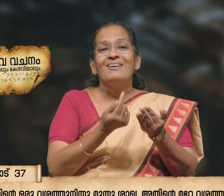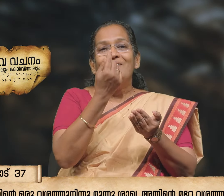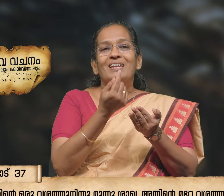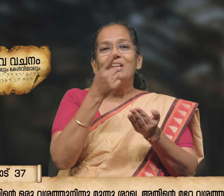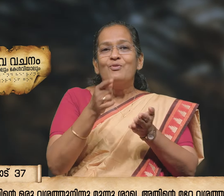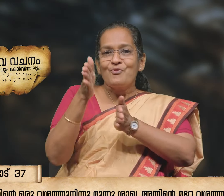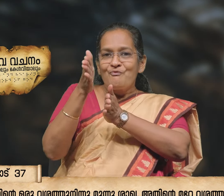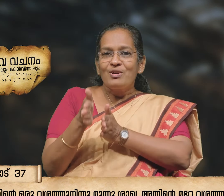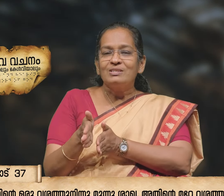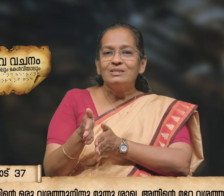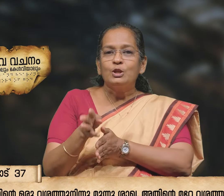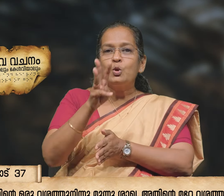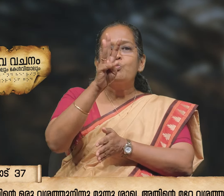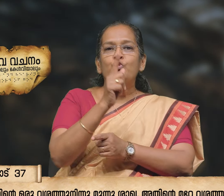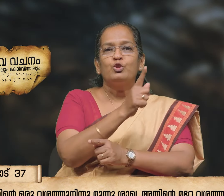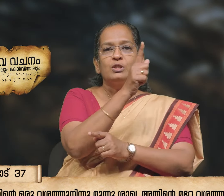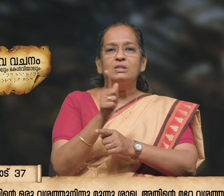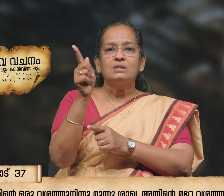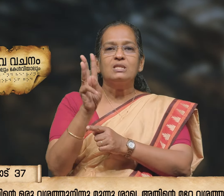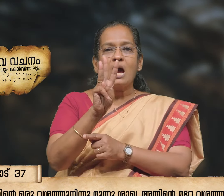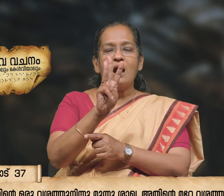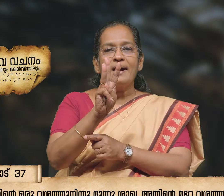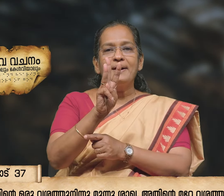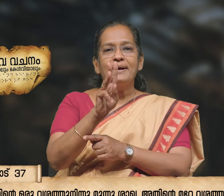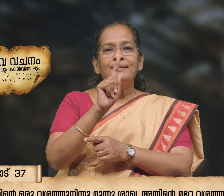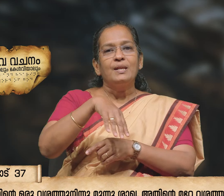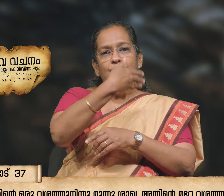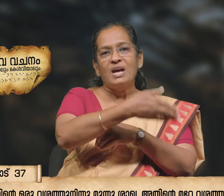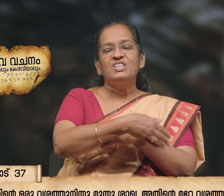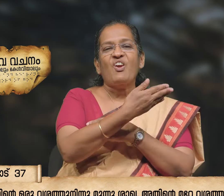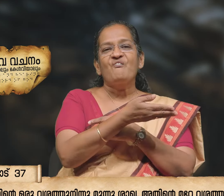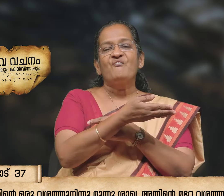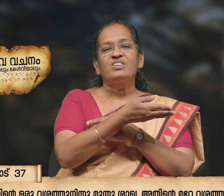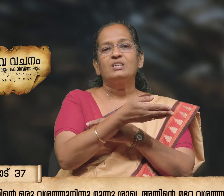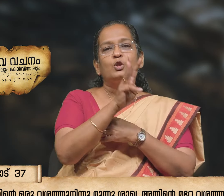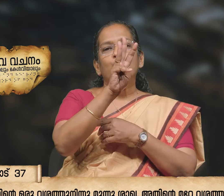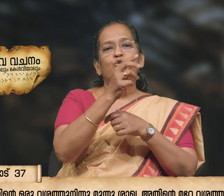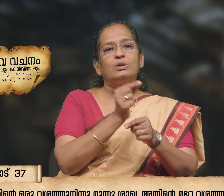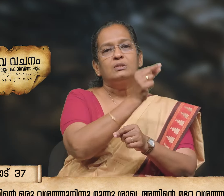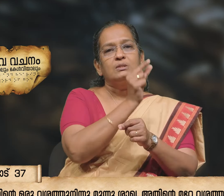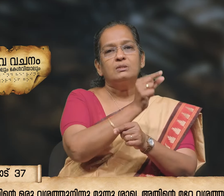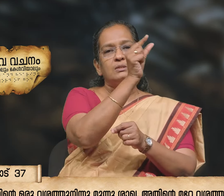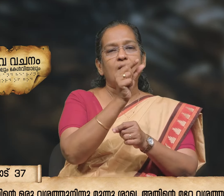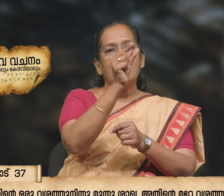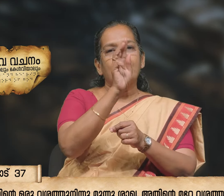നിലവിളക്കിന്റെ ഒരു വശത്ത് നിന്ന് 3 ശാഖ, അതിന്റെ മറ്റേ വശത്ത് നിന്നും 3 ശാഖ,